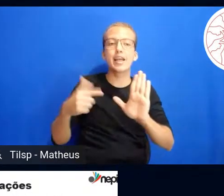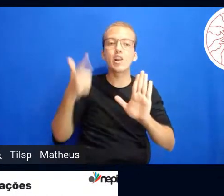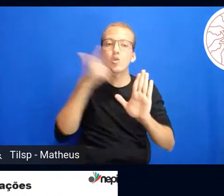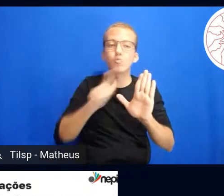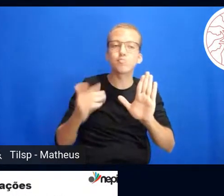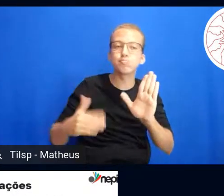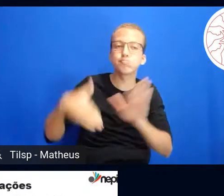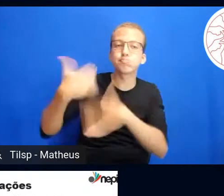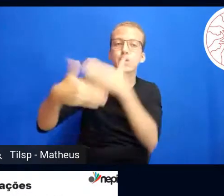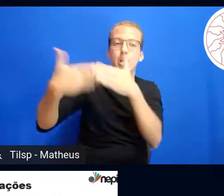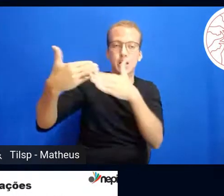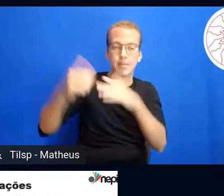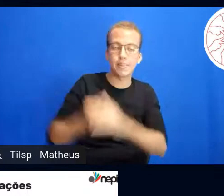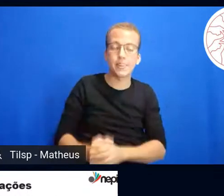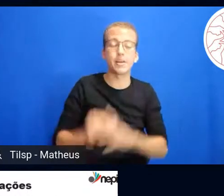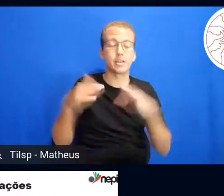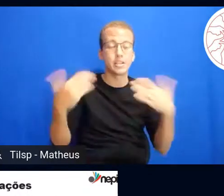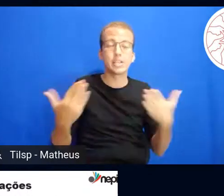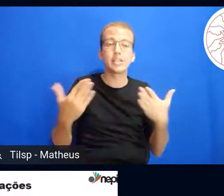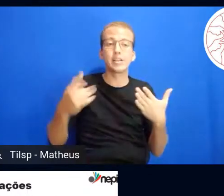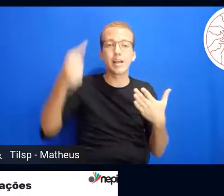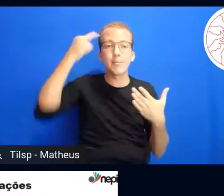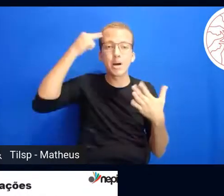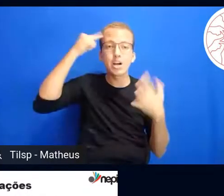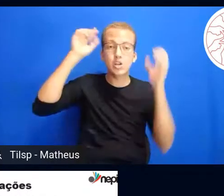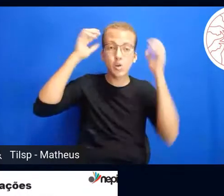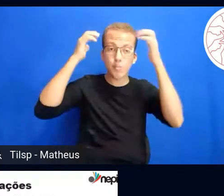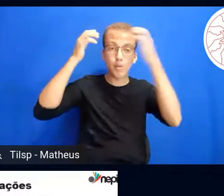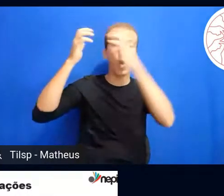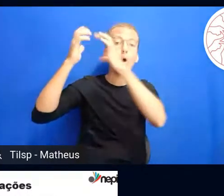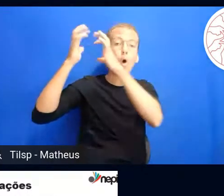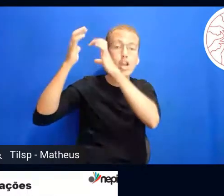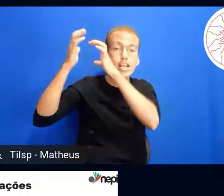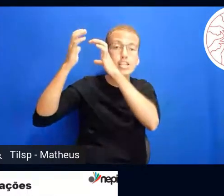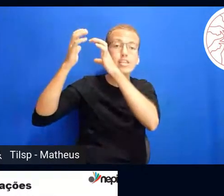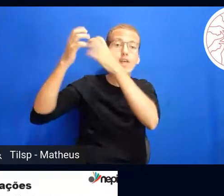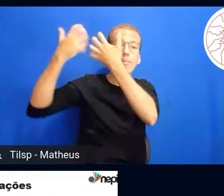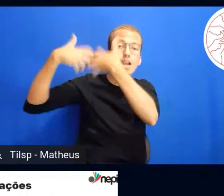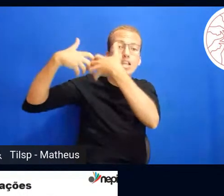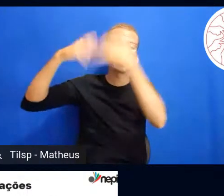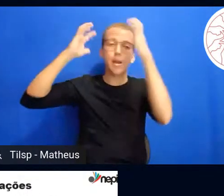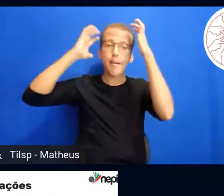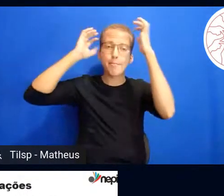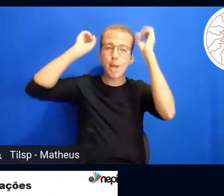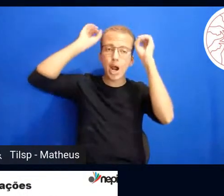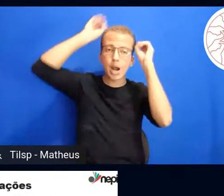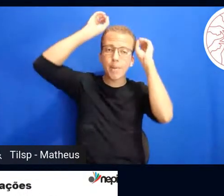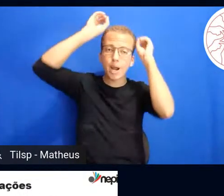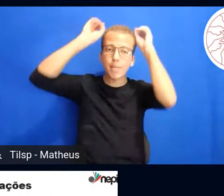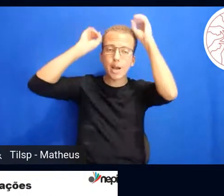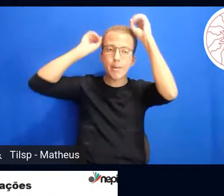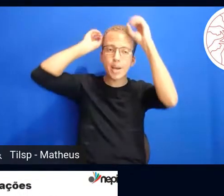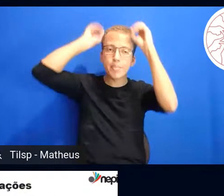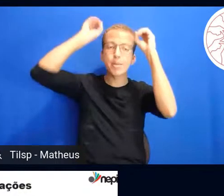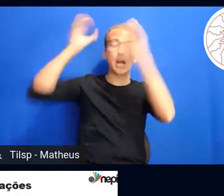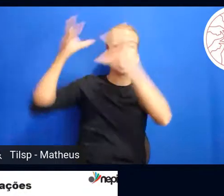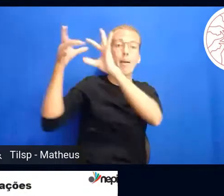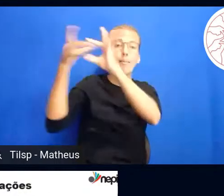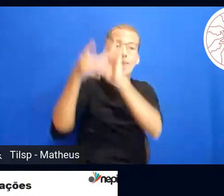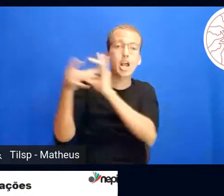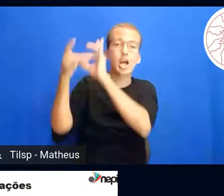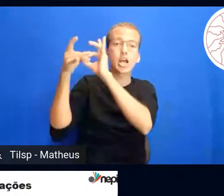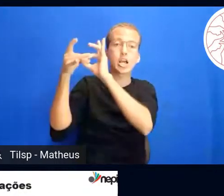eh eh todas as as ativações que nós temos que que eh independente do do canal que seja fornecido, nós